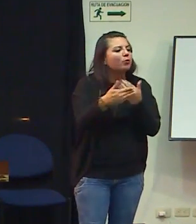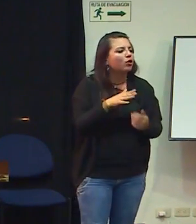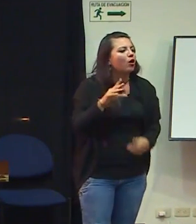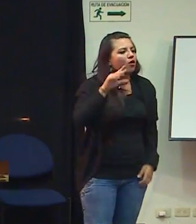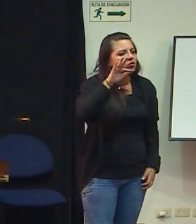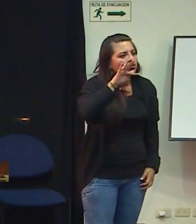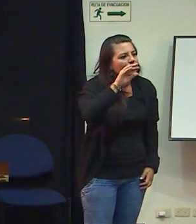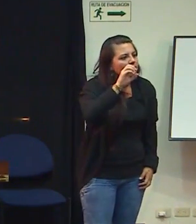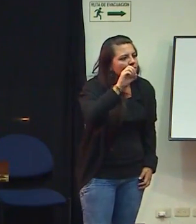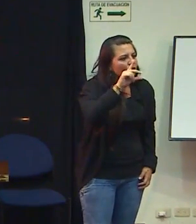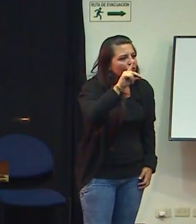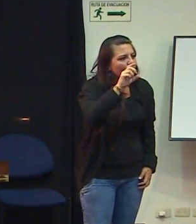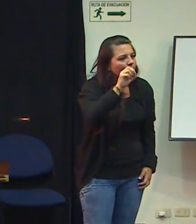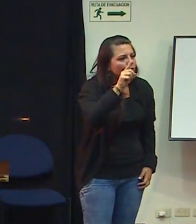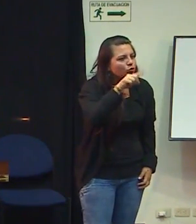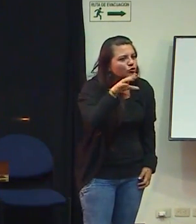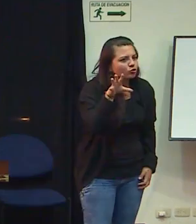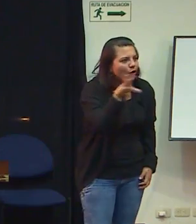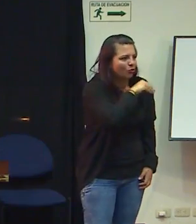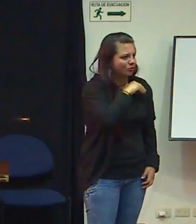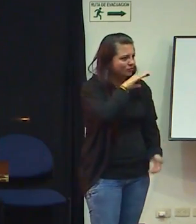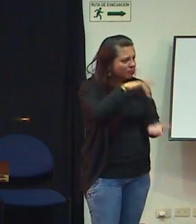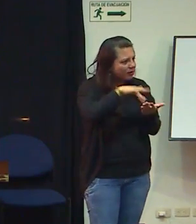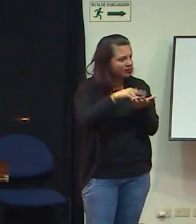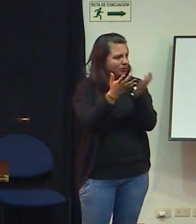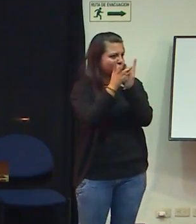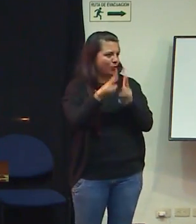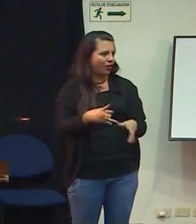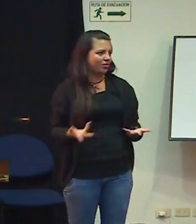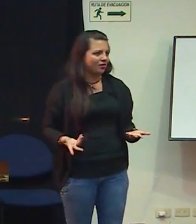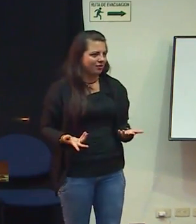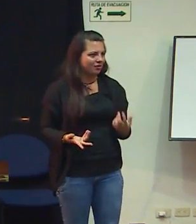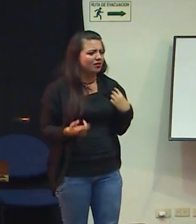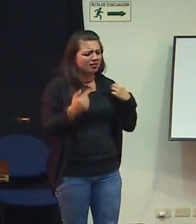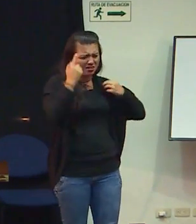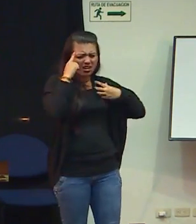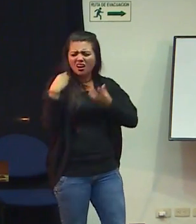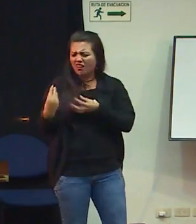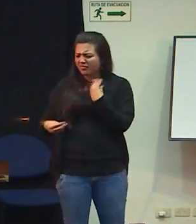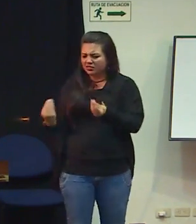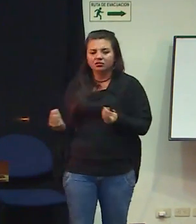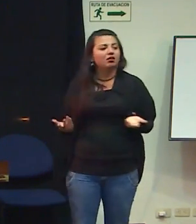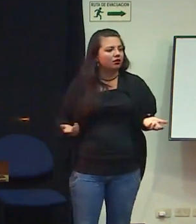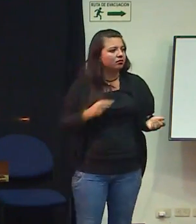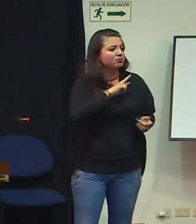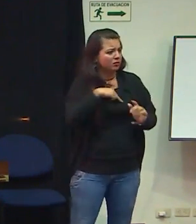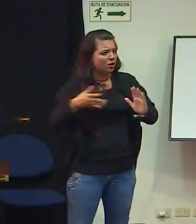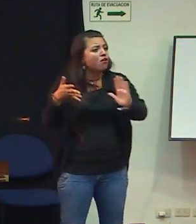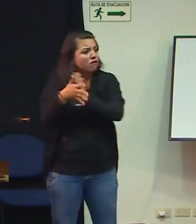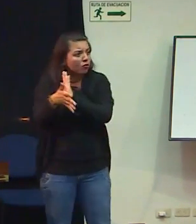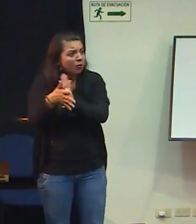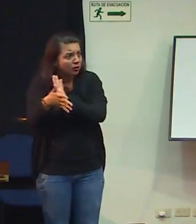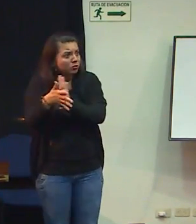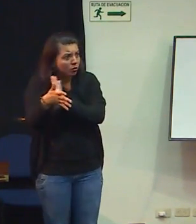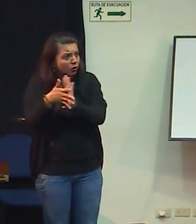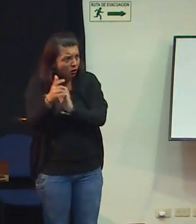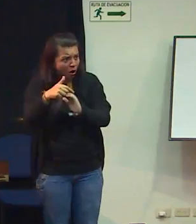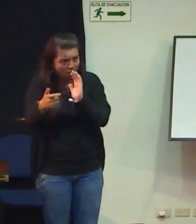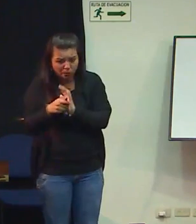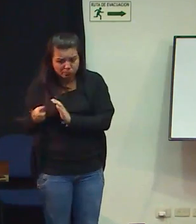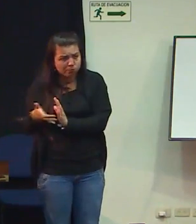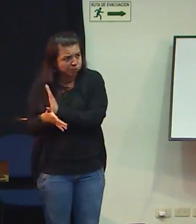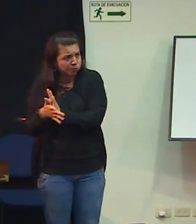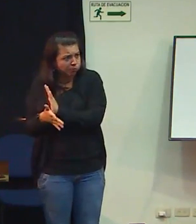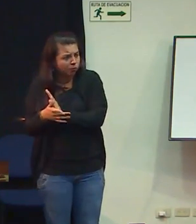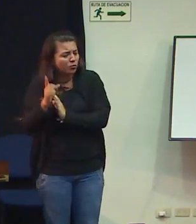estudiantil, entonces ¿yo qué puedo hacer para eso? ¿Y qué puedo hacer? El compañero decía, nosotros tenemos información, sí, tenemos alguna información por